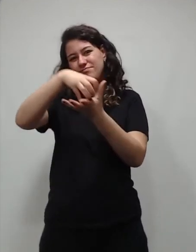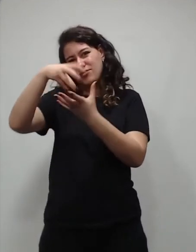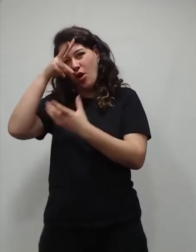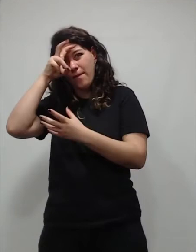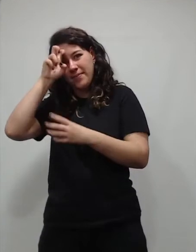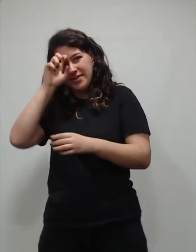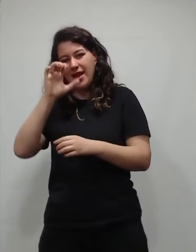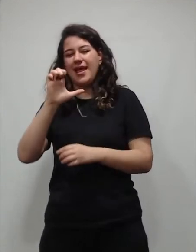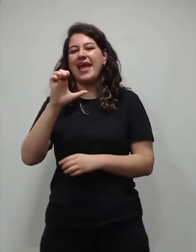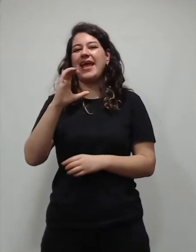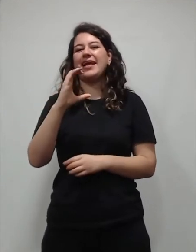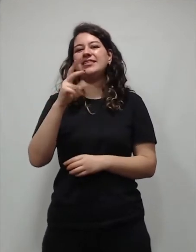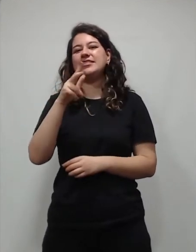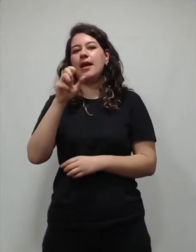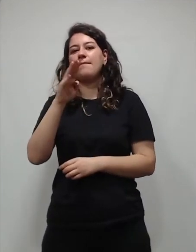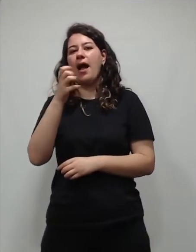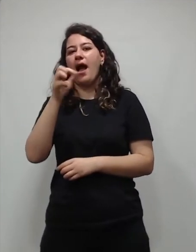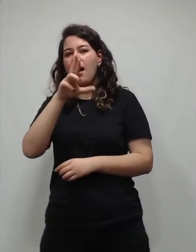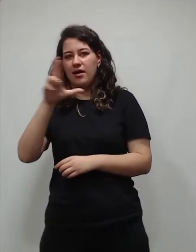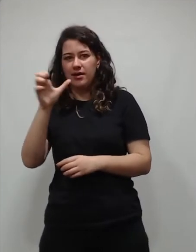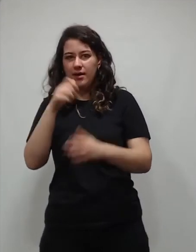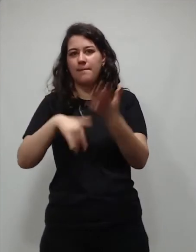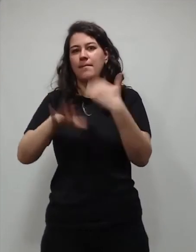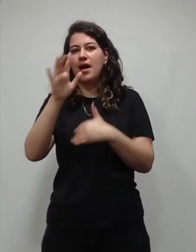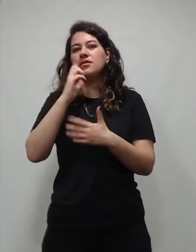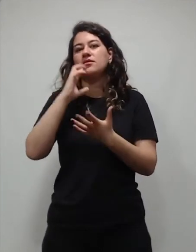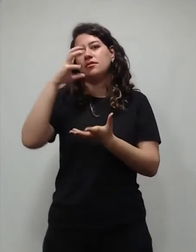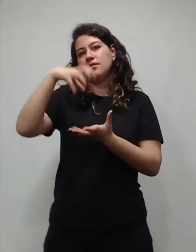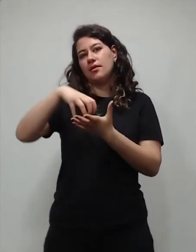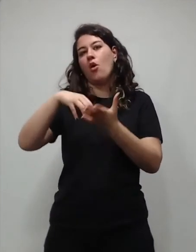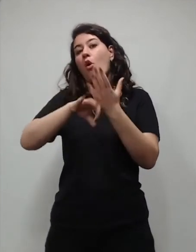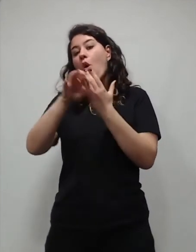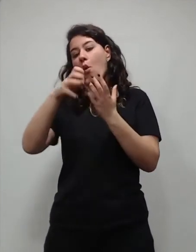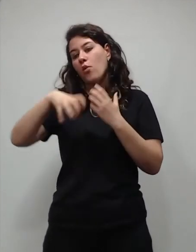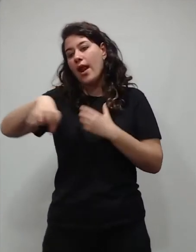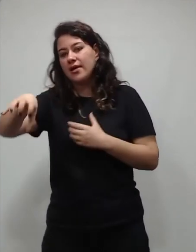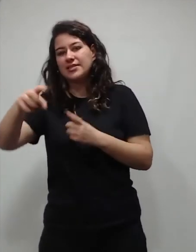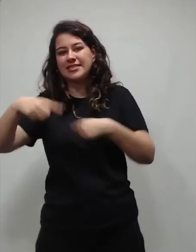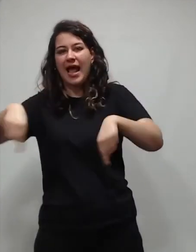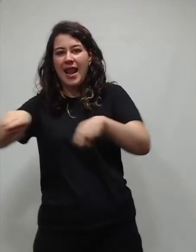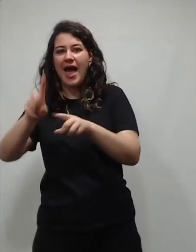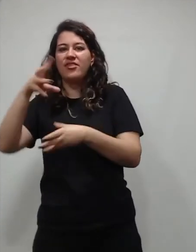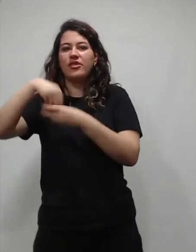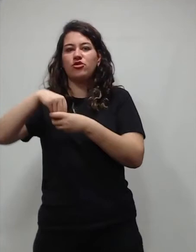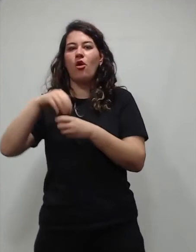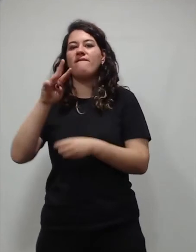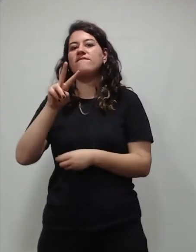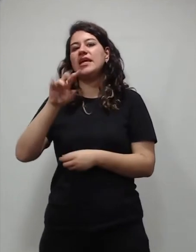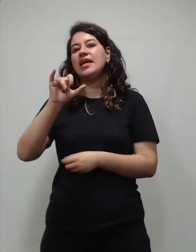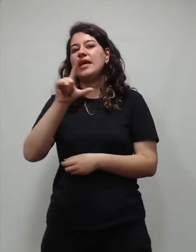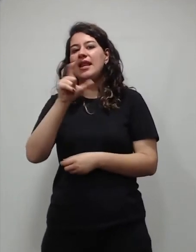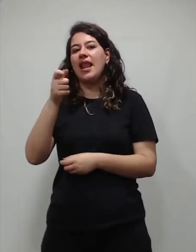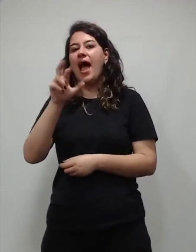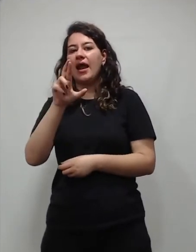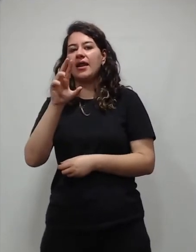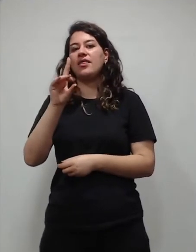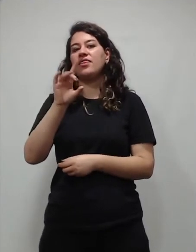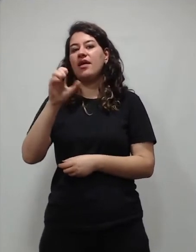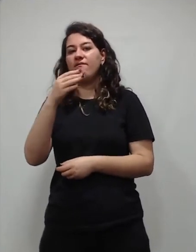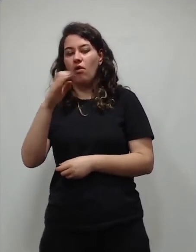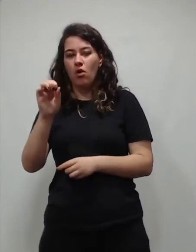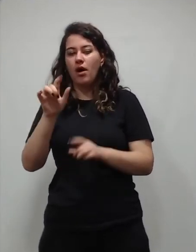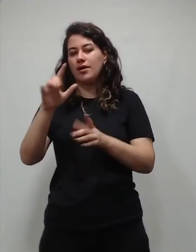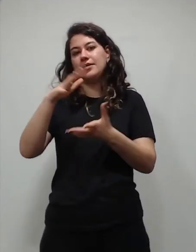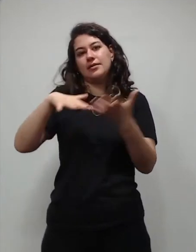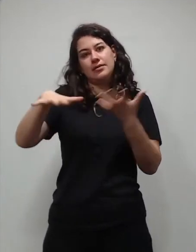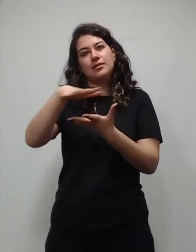Colonia Chepare, San Carlos Mosilo, en la sala de pacientes crónicos del Vidal de Oro. Nosotros queremos señalar que nos preocupan estas